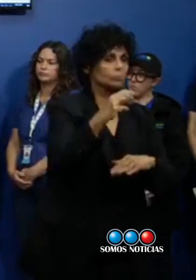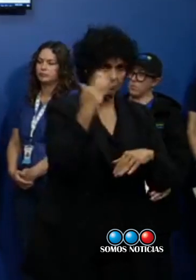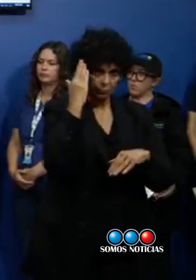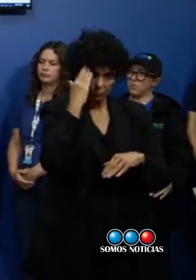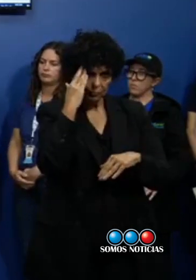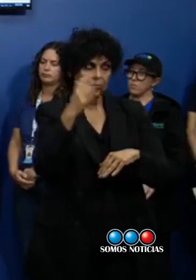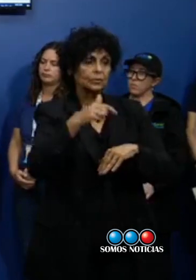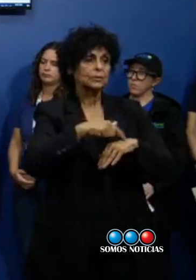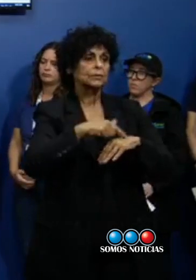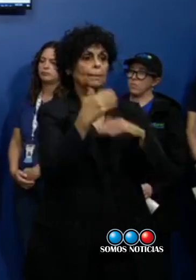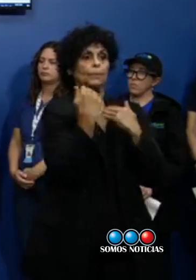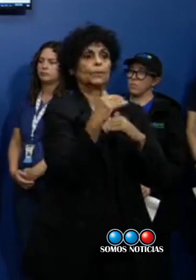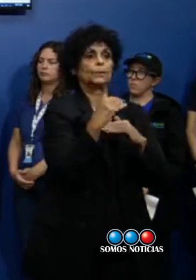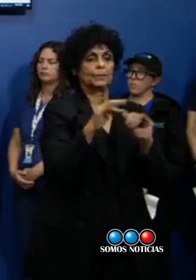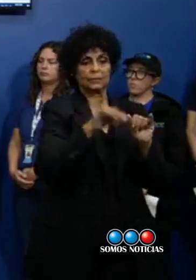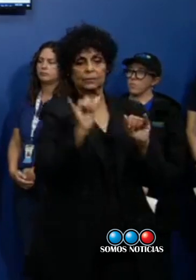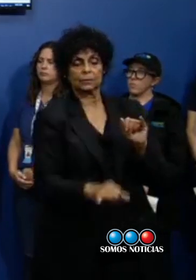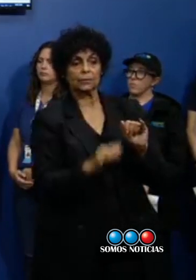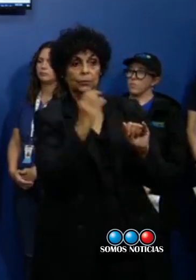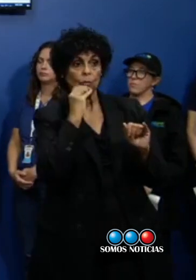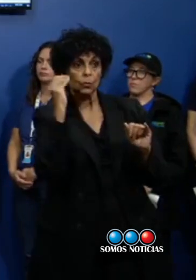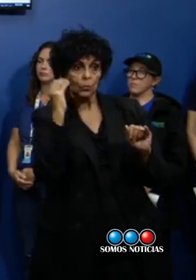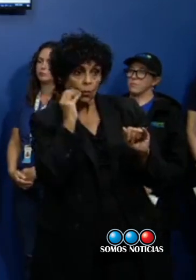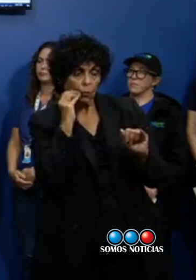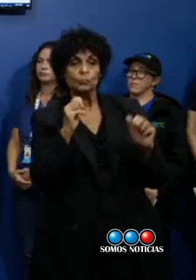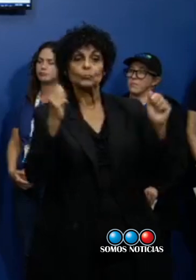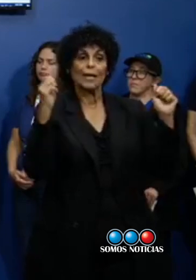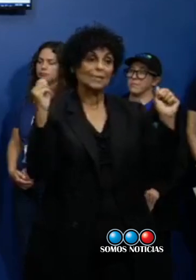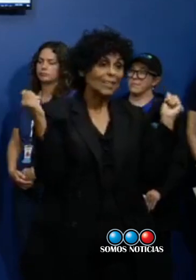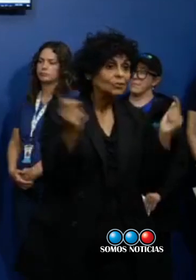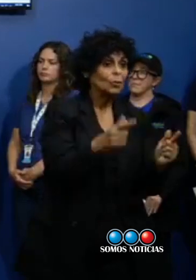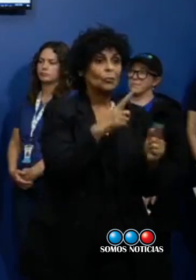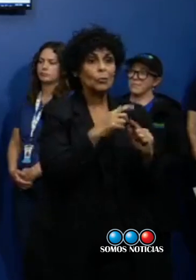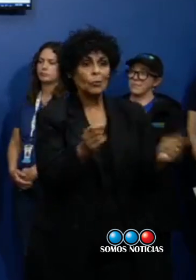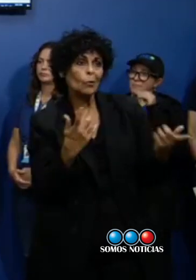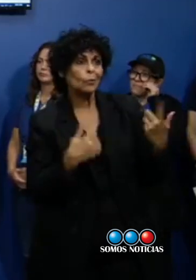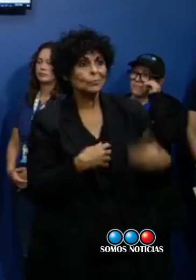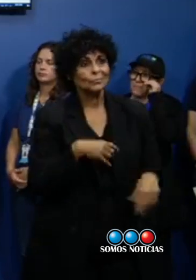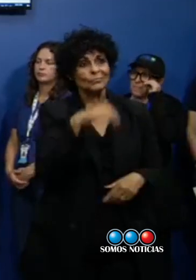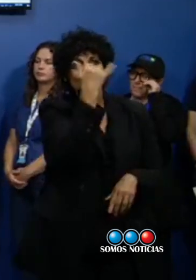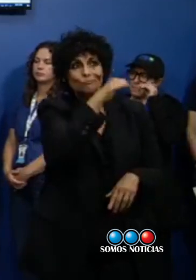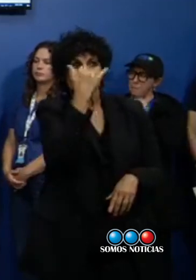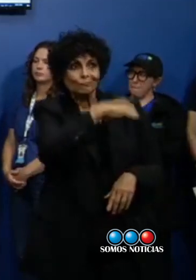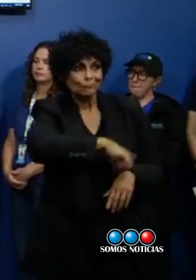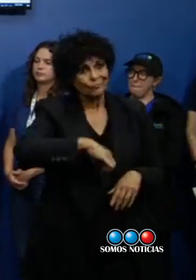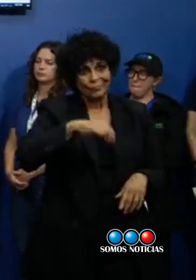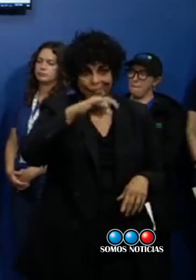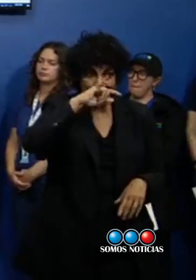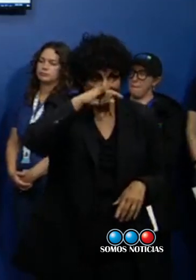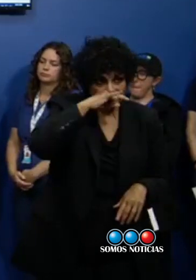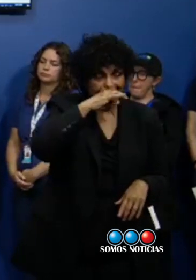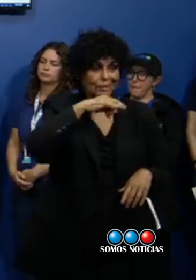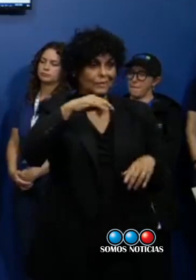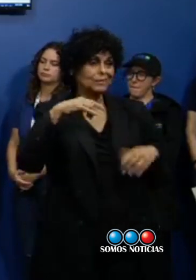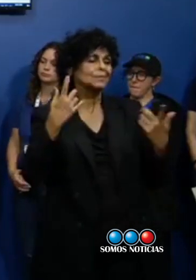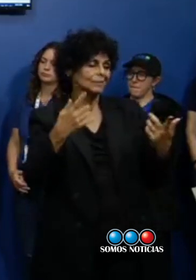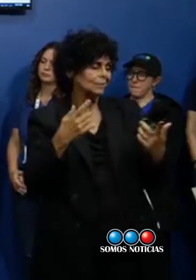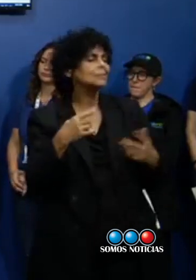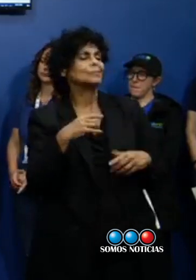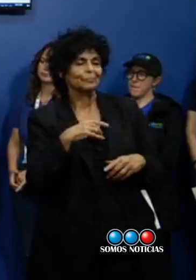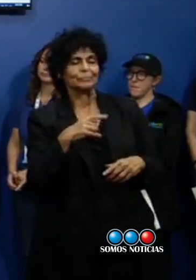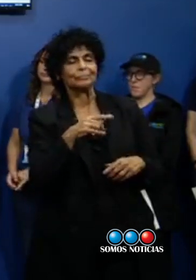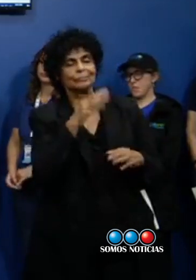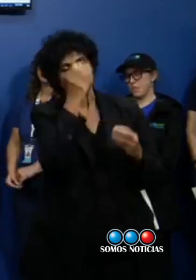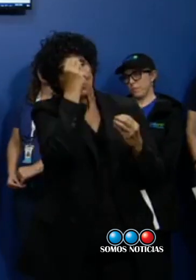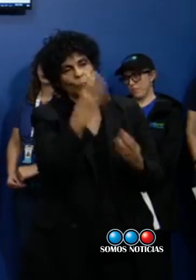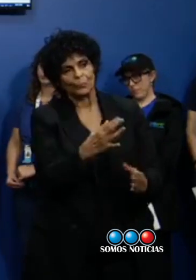el sherif Marcos López hasta los charlatanes respetar gracias a todos por seguir las recomendaciones